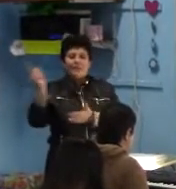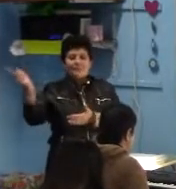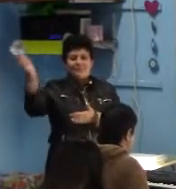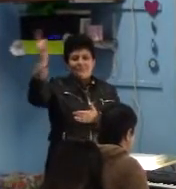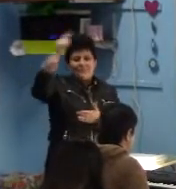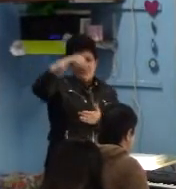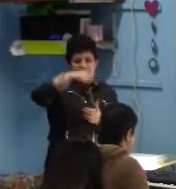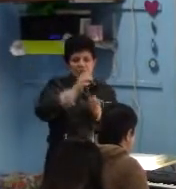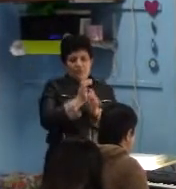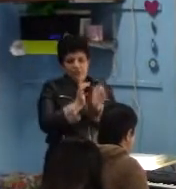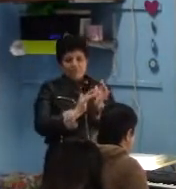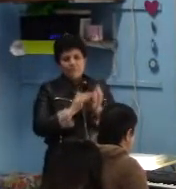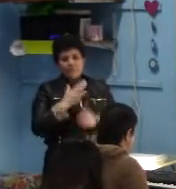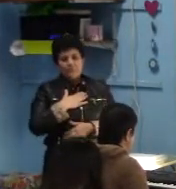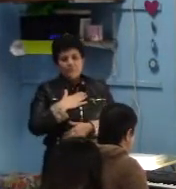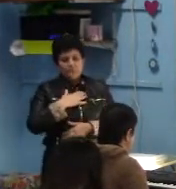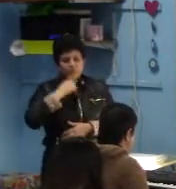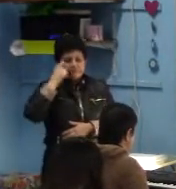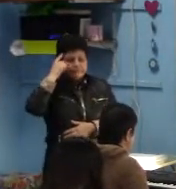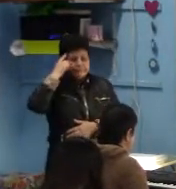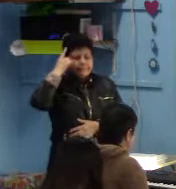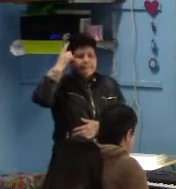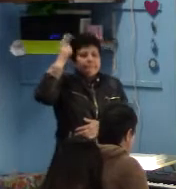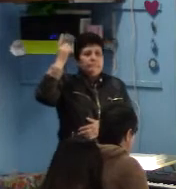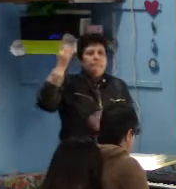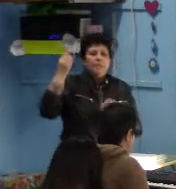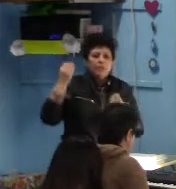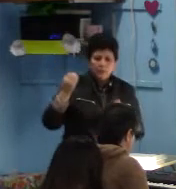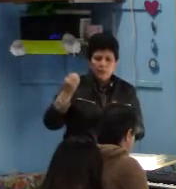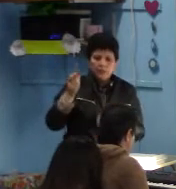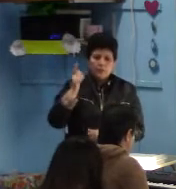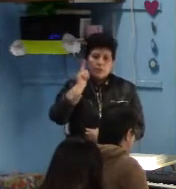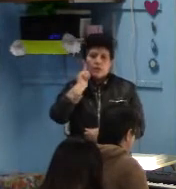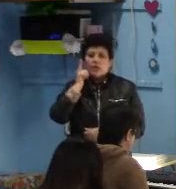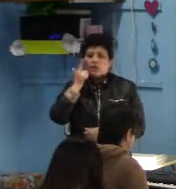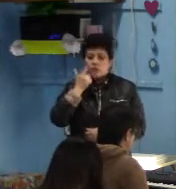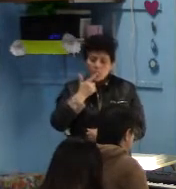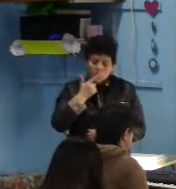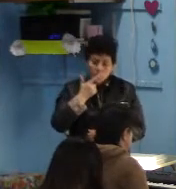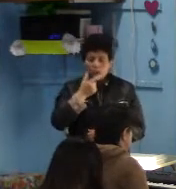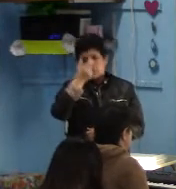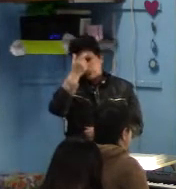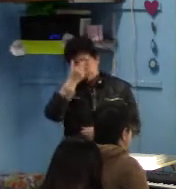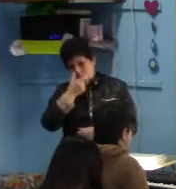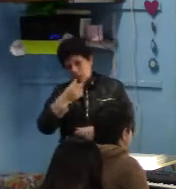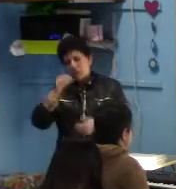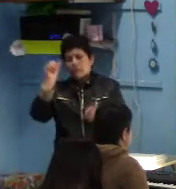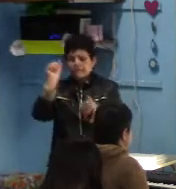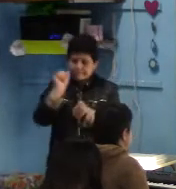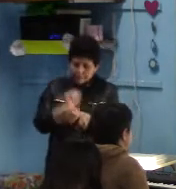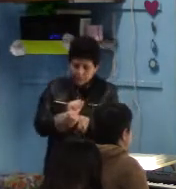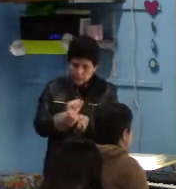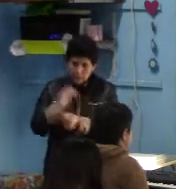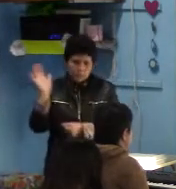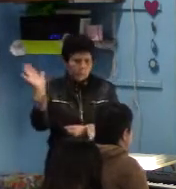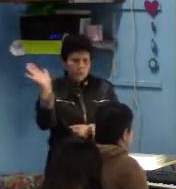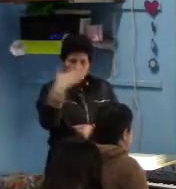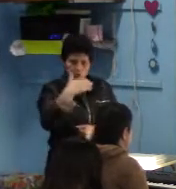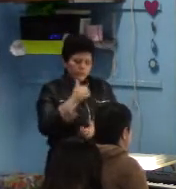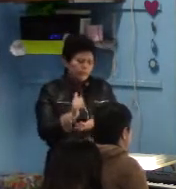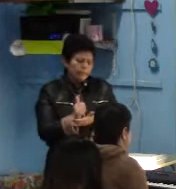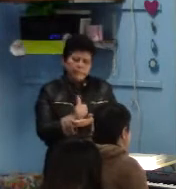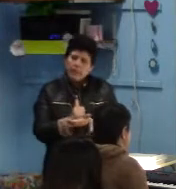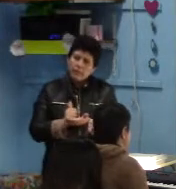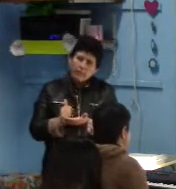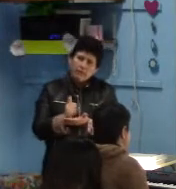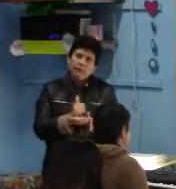Yo imagino a muchos ciegos, a muchos sordos, a muchos presos liberados por Cristo, esperando la venida